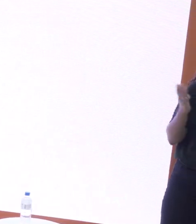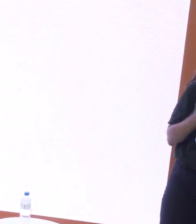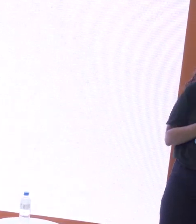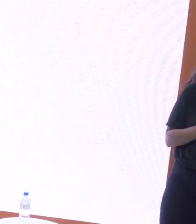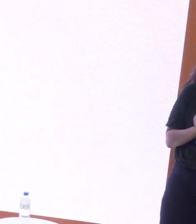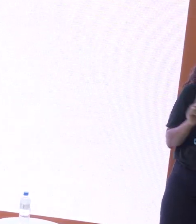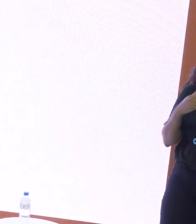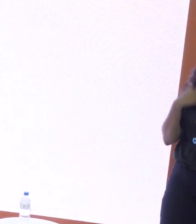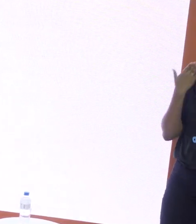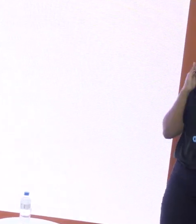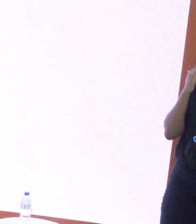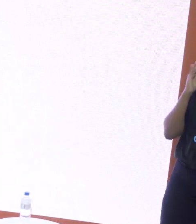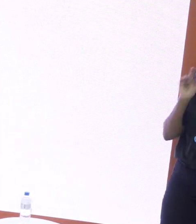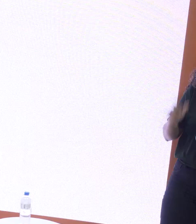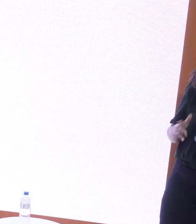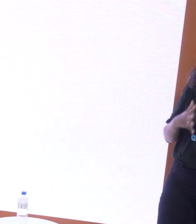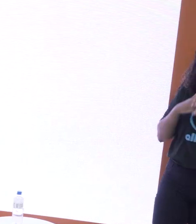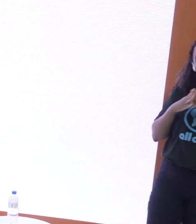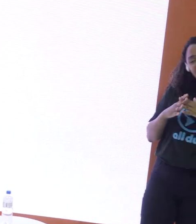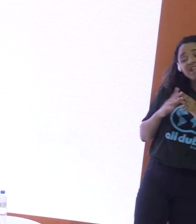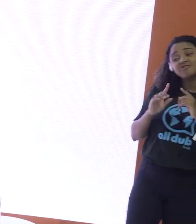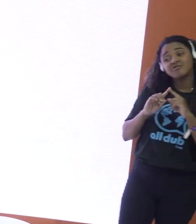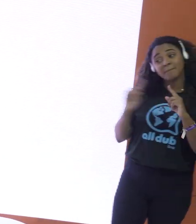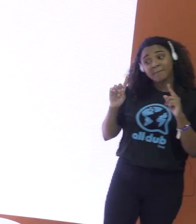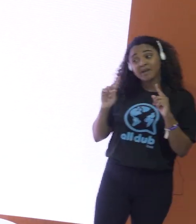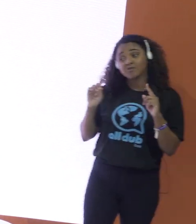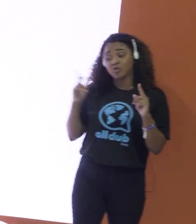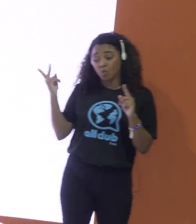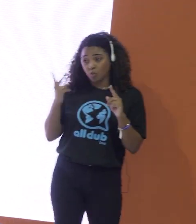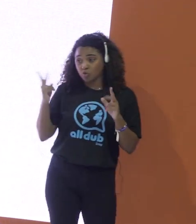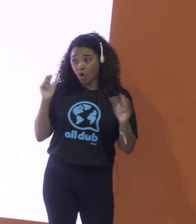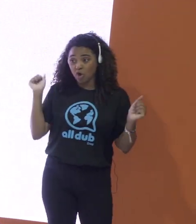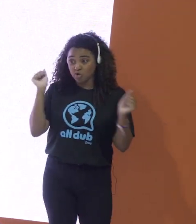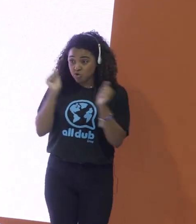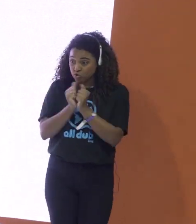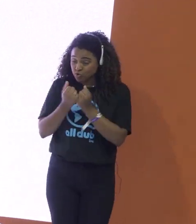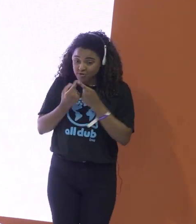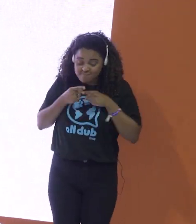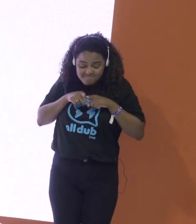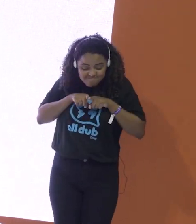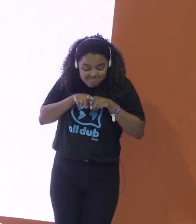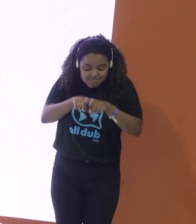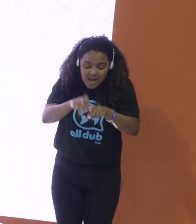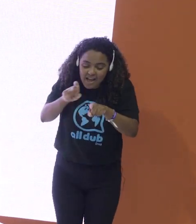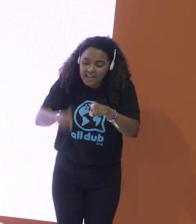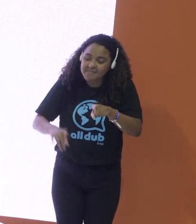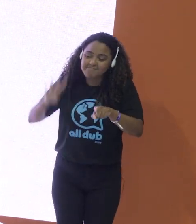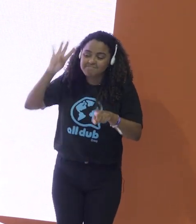Mas eu entendo que a conjugação então desses dois atributos é fundamental no novo profissional